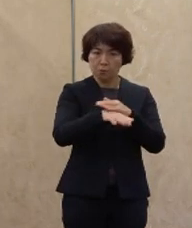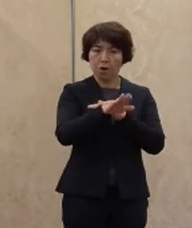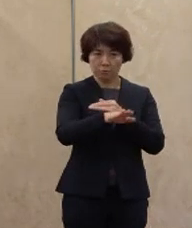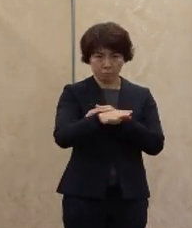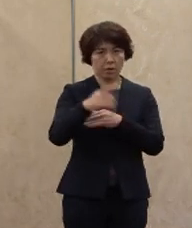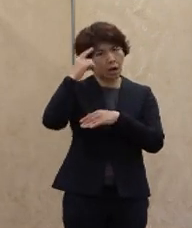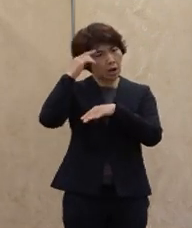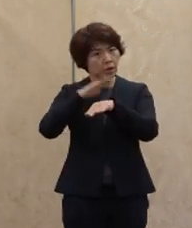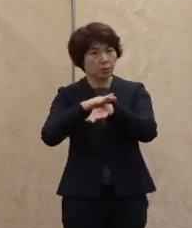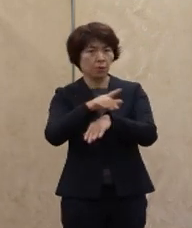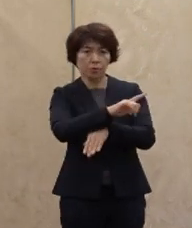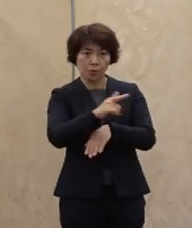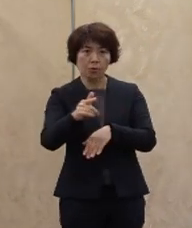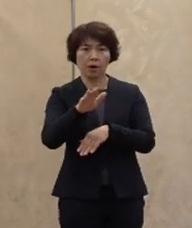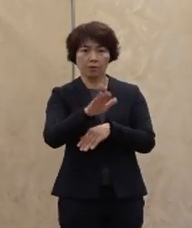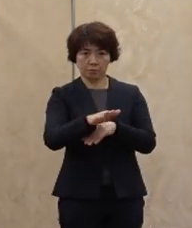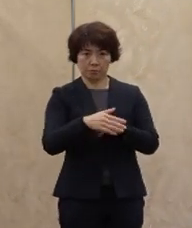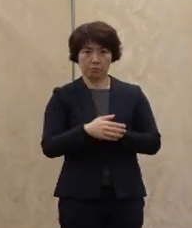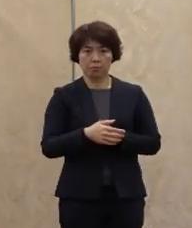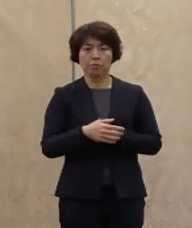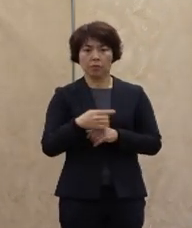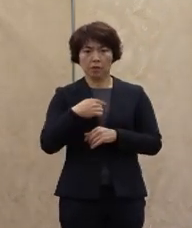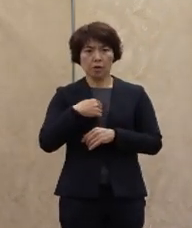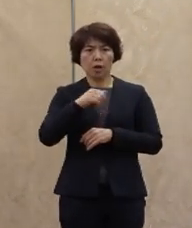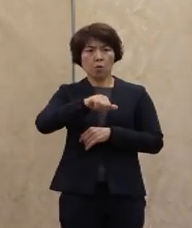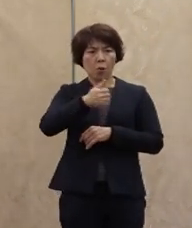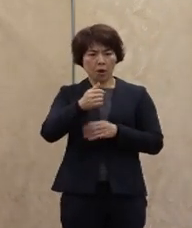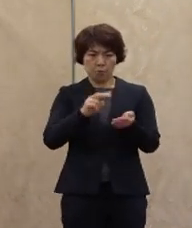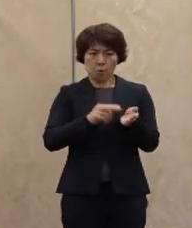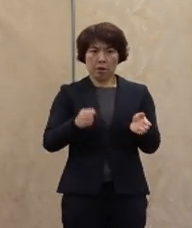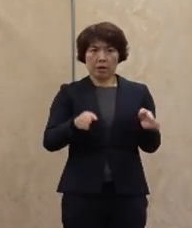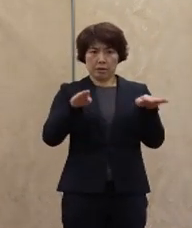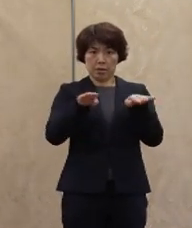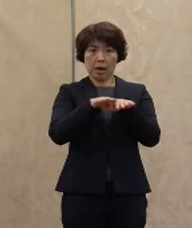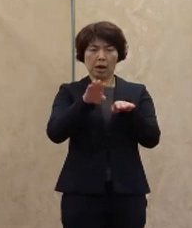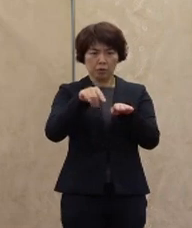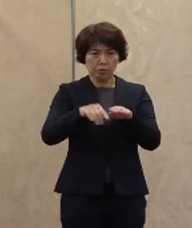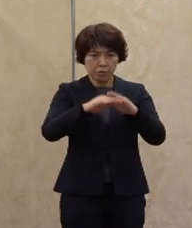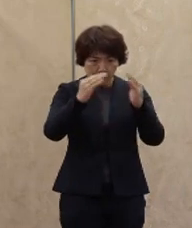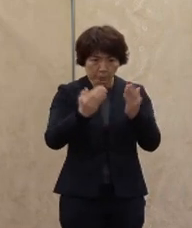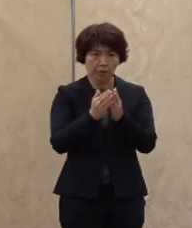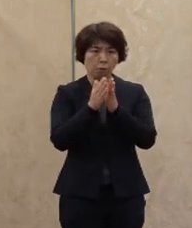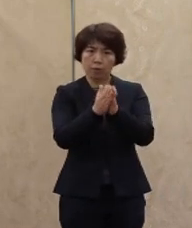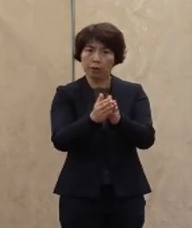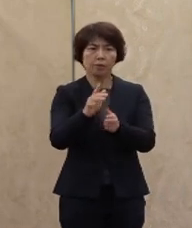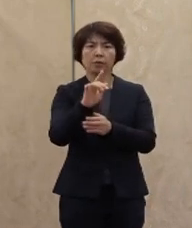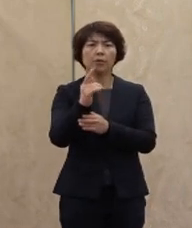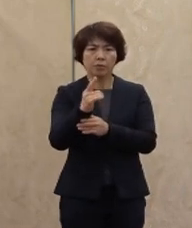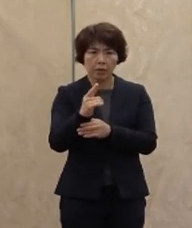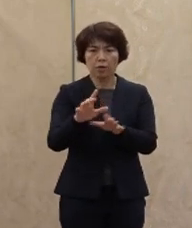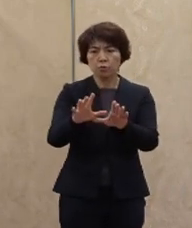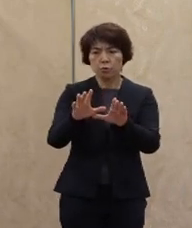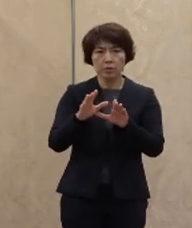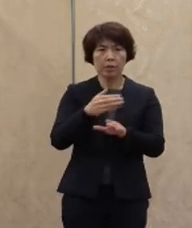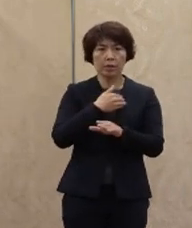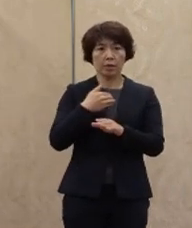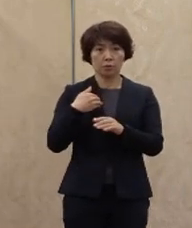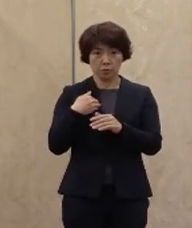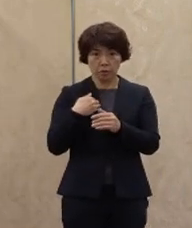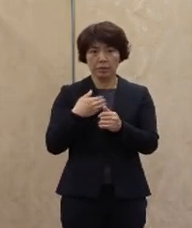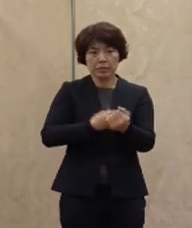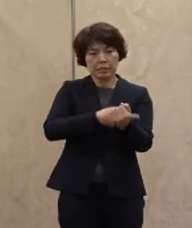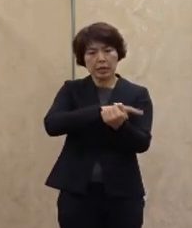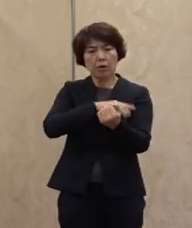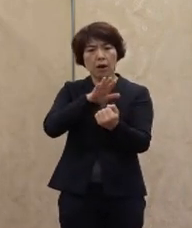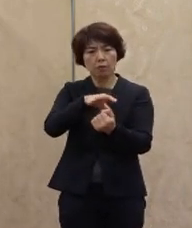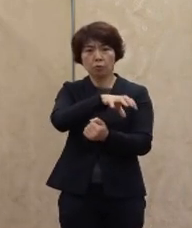でただだから僕はさっき言った500の病院すべてにお願いしますということは全く考えてなくて、それをする力がある病院にはお願いしますということを考え